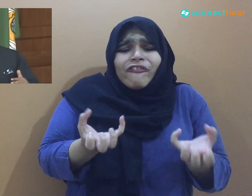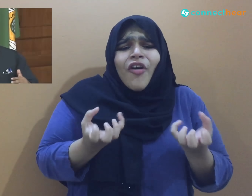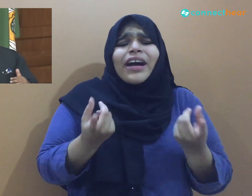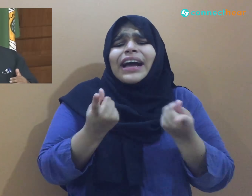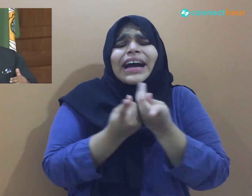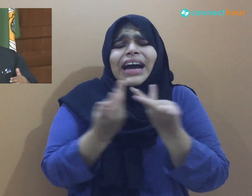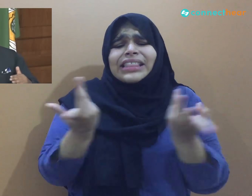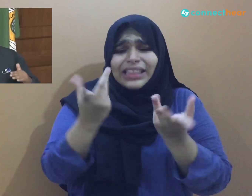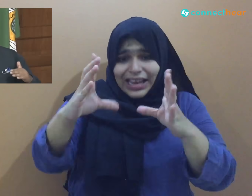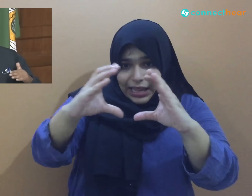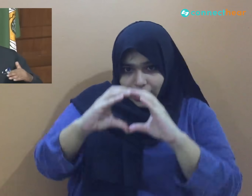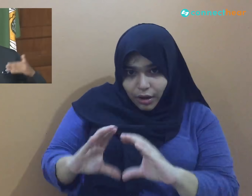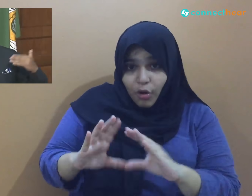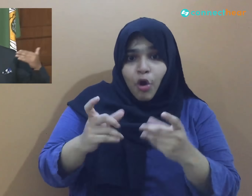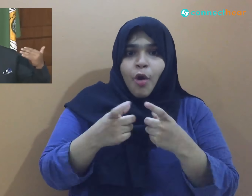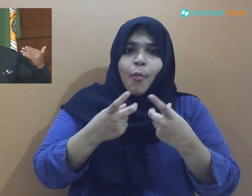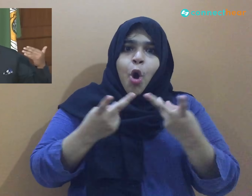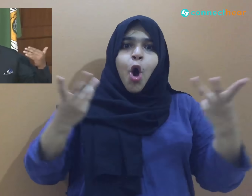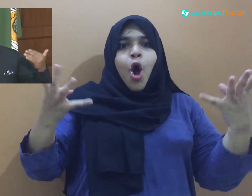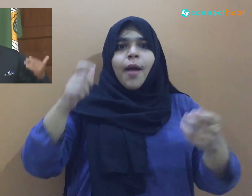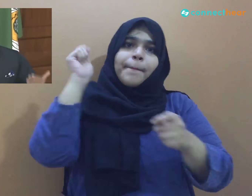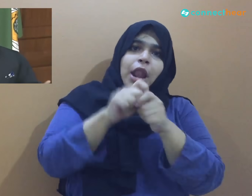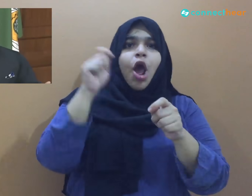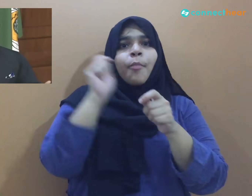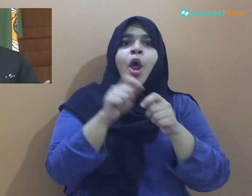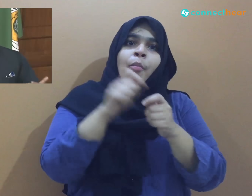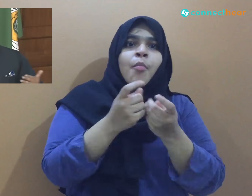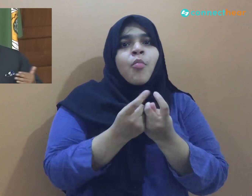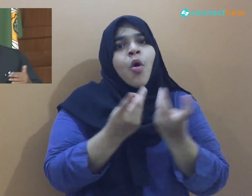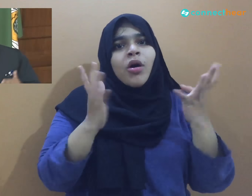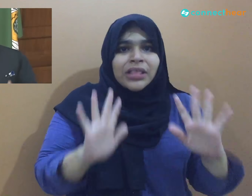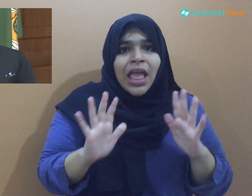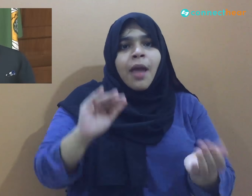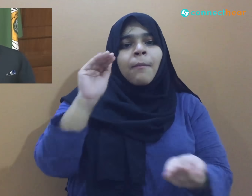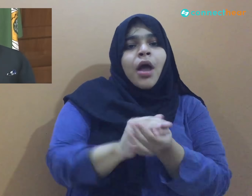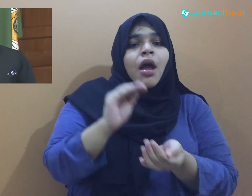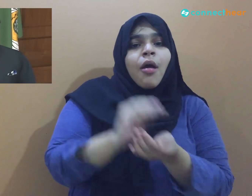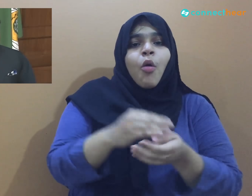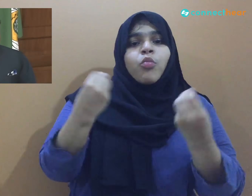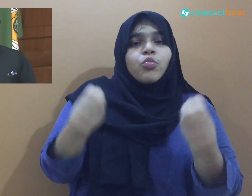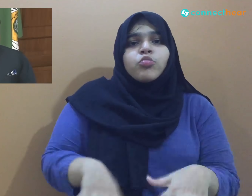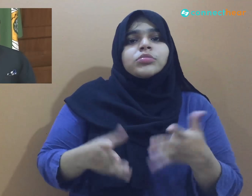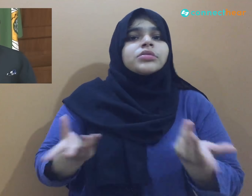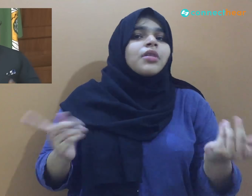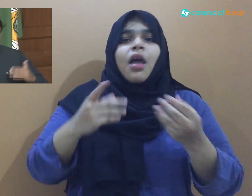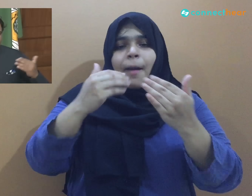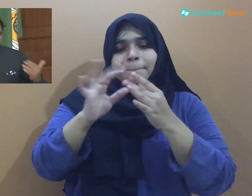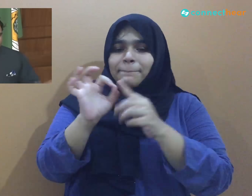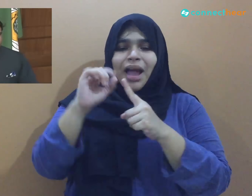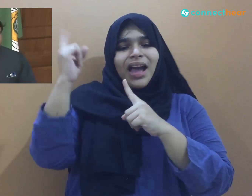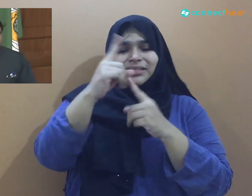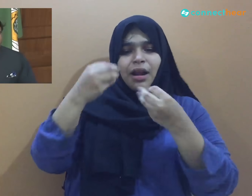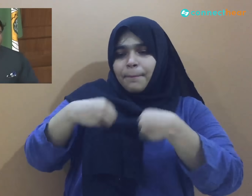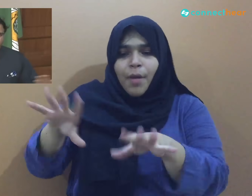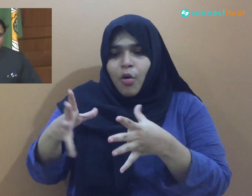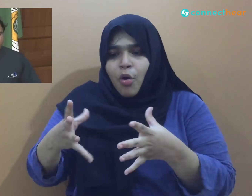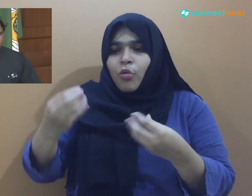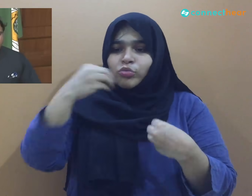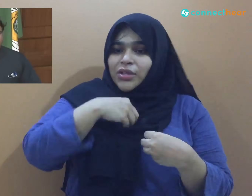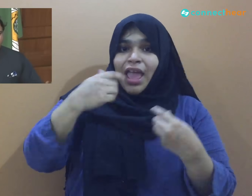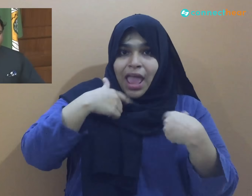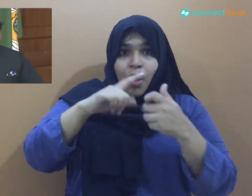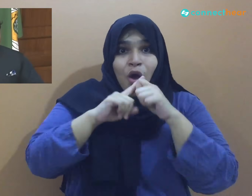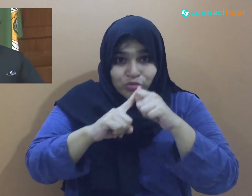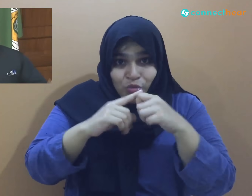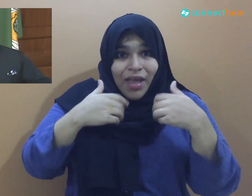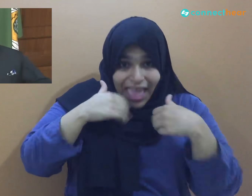اس وقت پرابلم ہو رہی ہے کہ ملیں بہت زیادہ سامان بنا رہی ہیں, ان کا پاکستان کے اندر اب نہیں بک رہا. اگر چاہیے تو ہمیں لینا چاہیے,